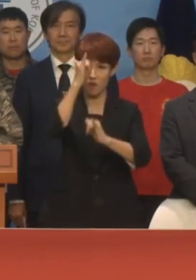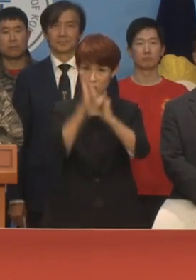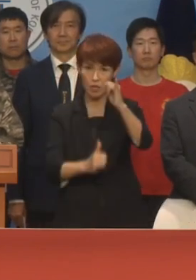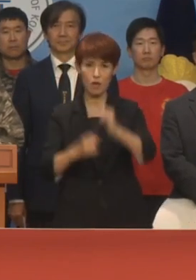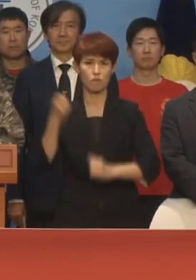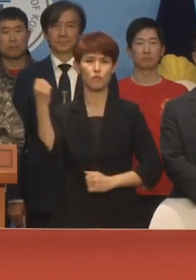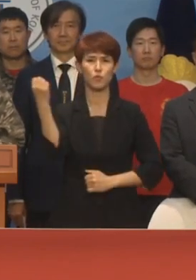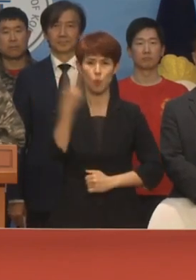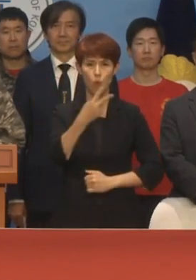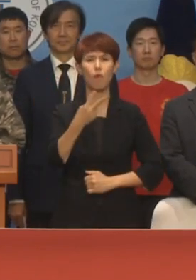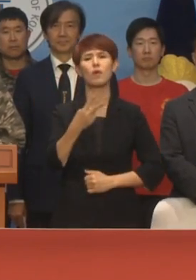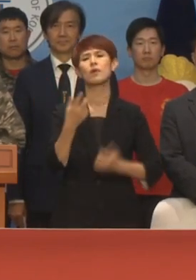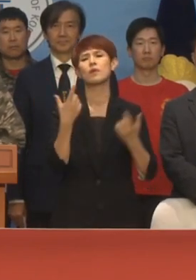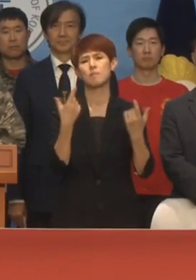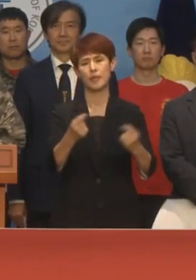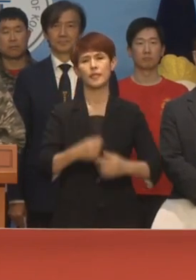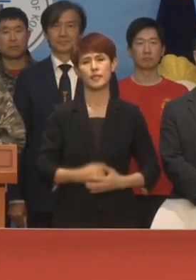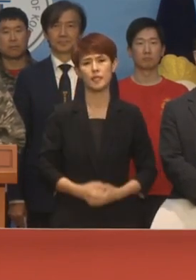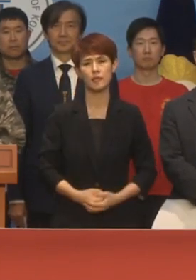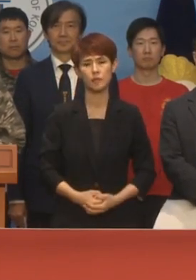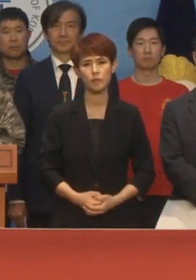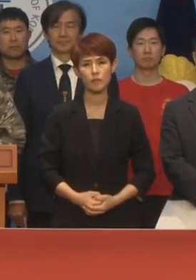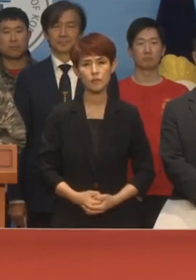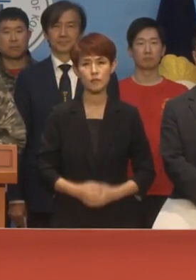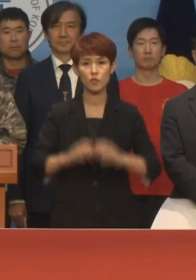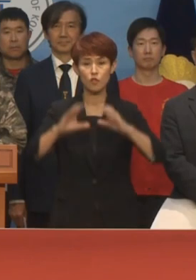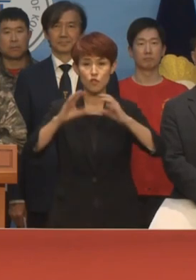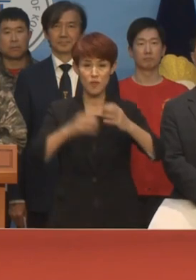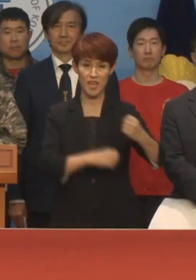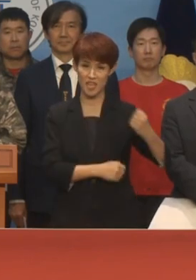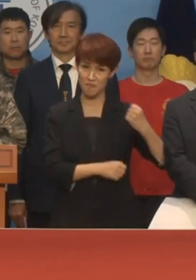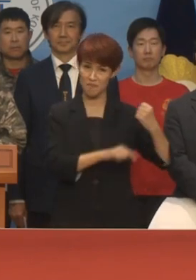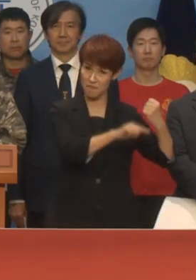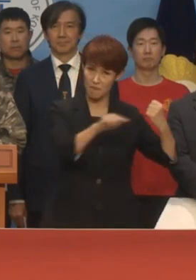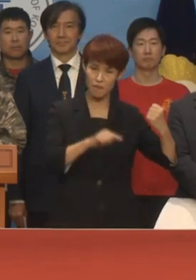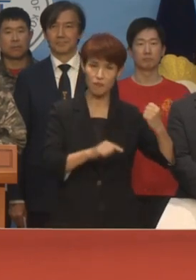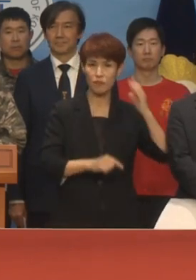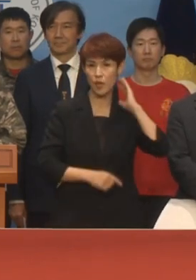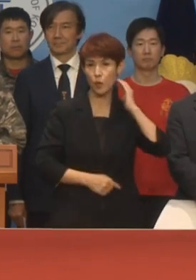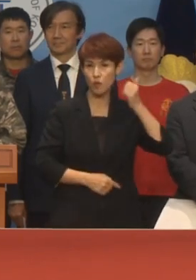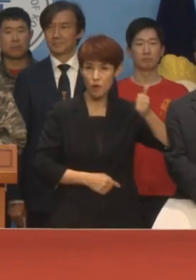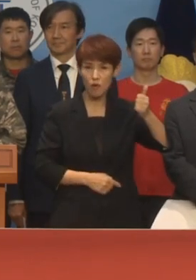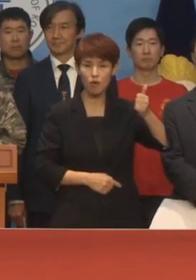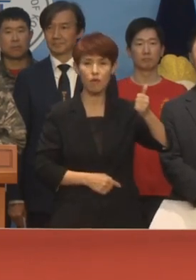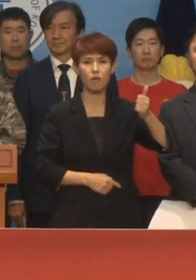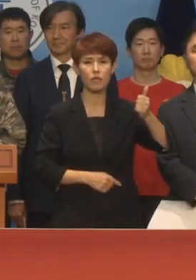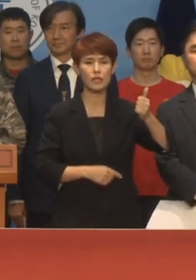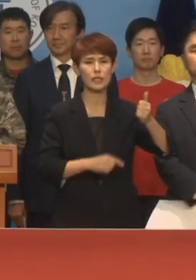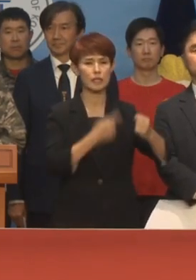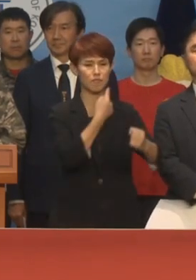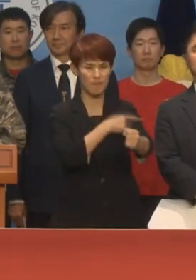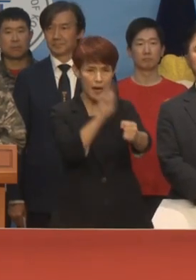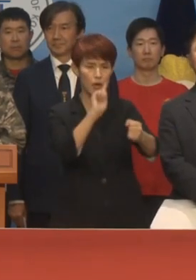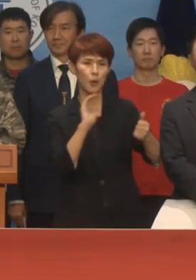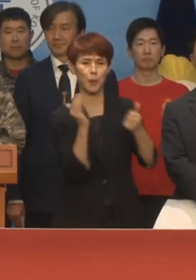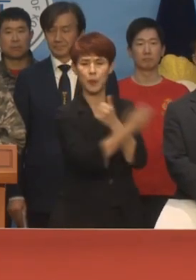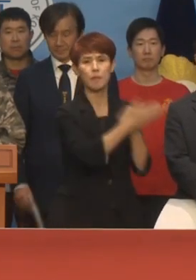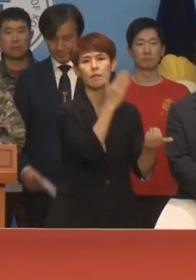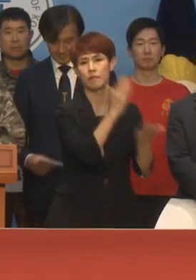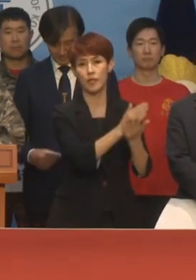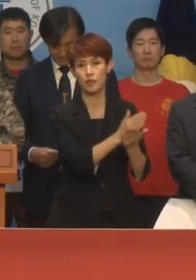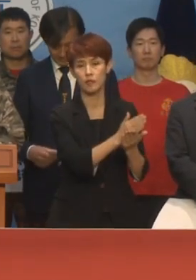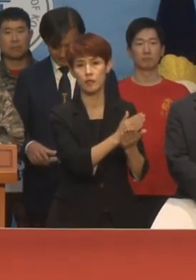반복하는 것뿐이 더 있겠습니까? 국민의힘은 대통령의 실정과 무능을 감싸고 돌 것이